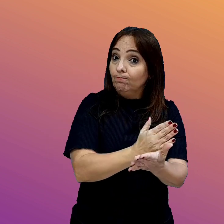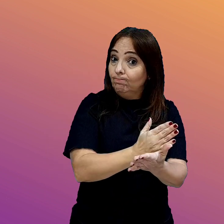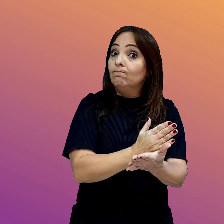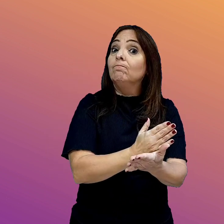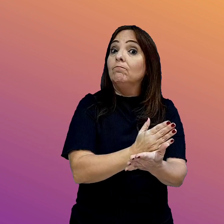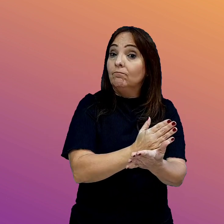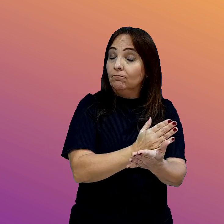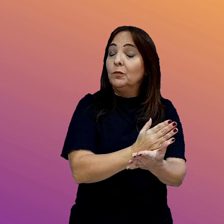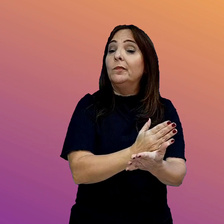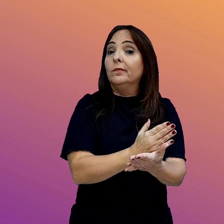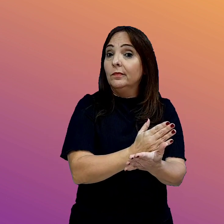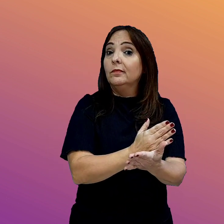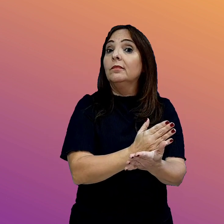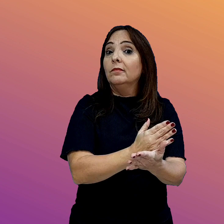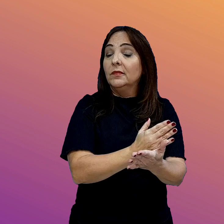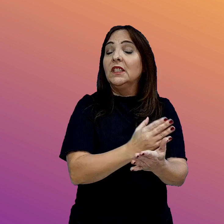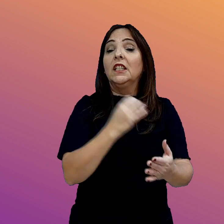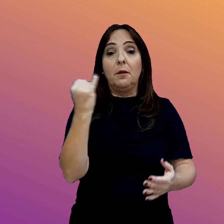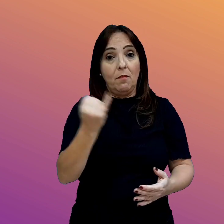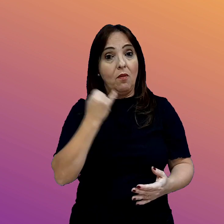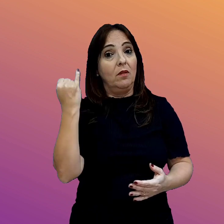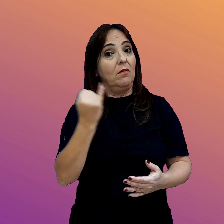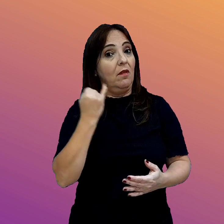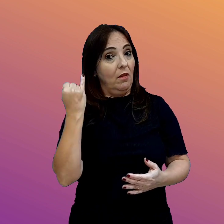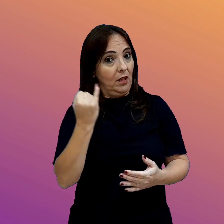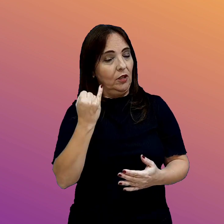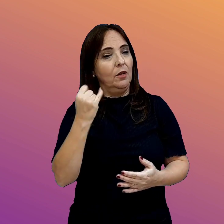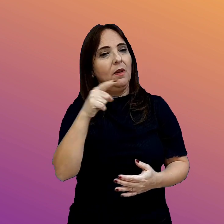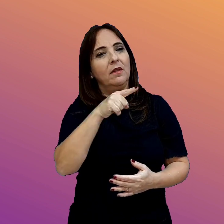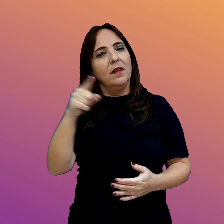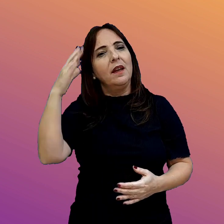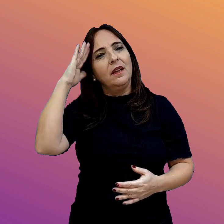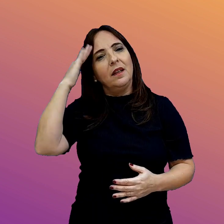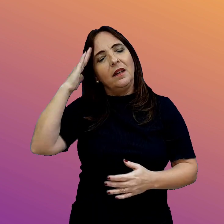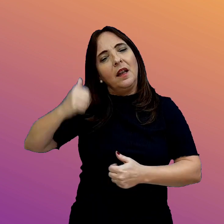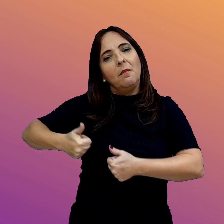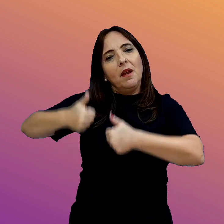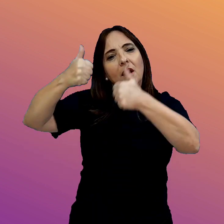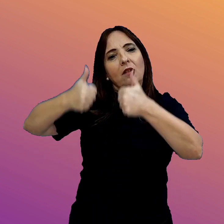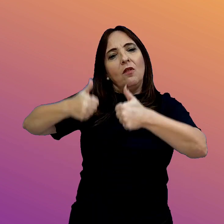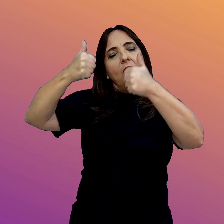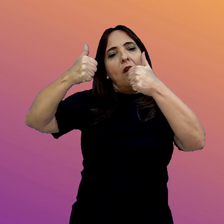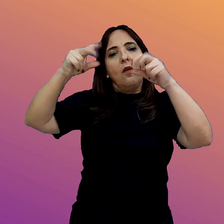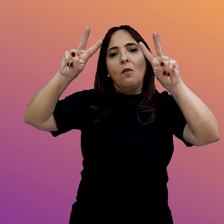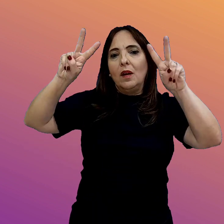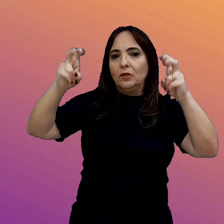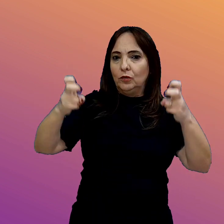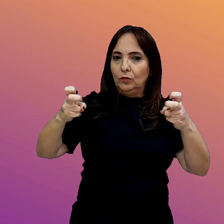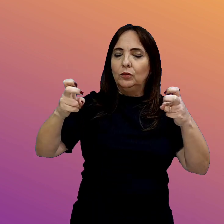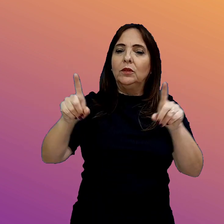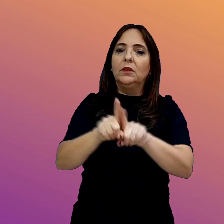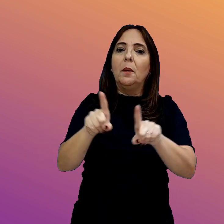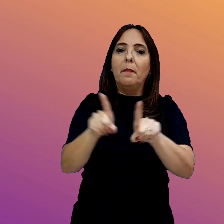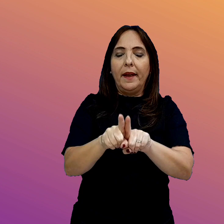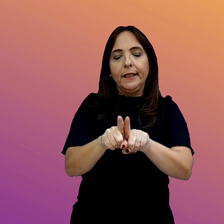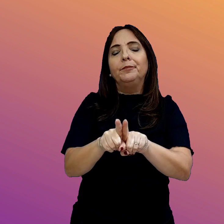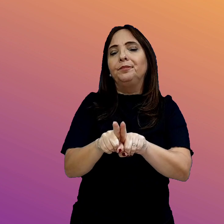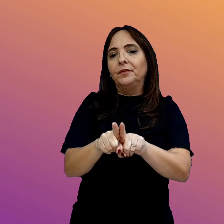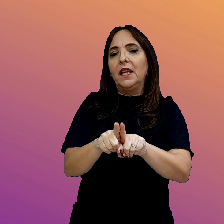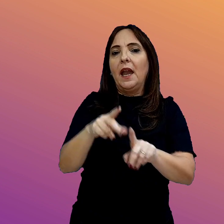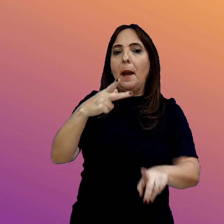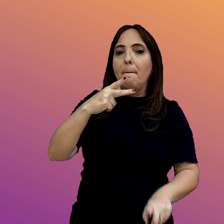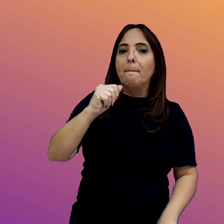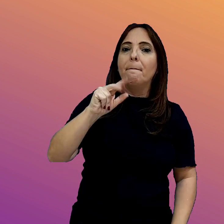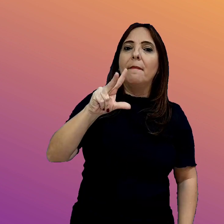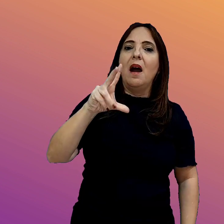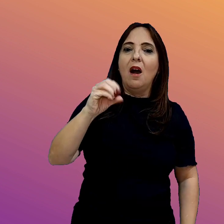do assunto. Ela vai falar sobre isso um pouquinho, e deixar aberto também para o pastor Paulo e para a Maura deixar sua